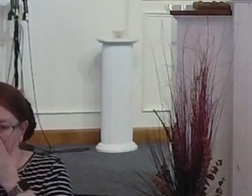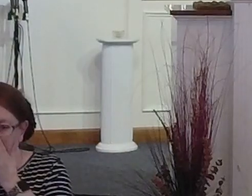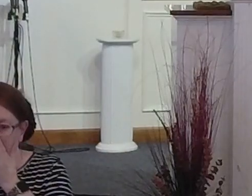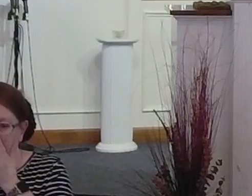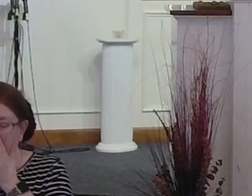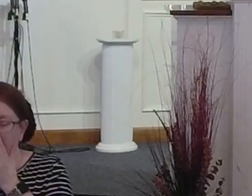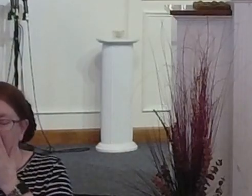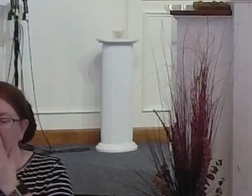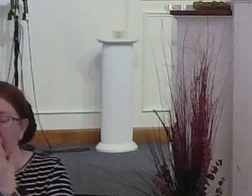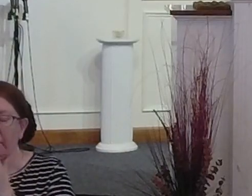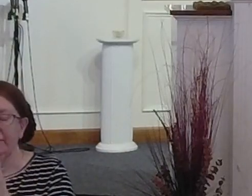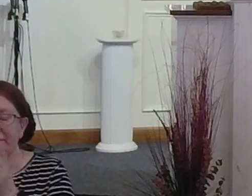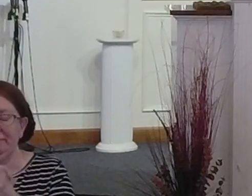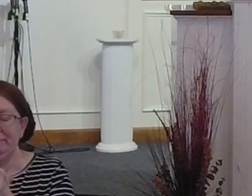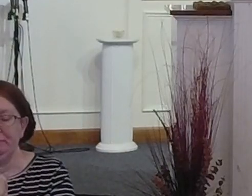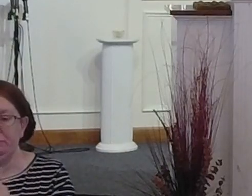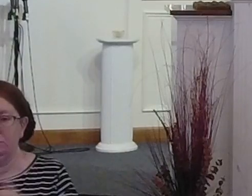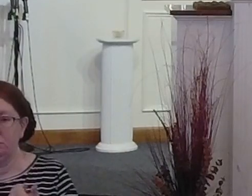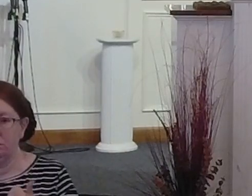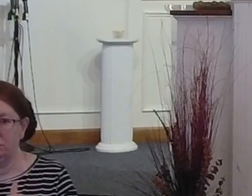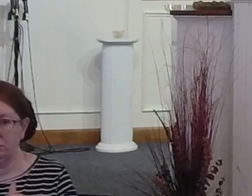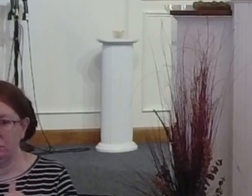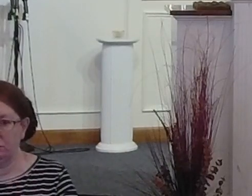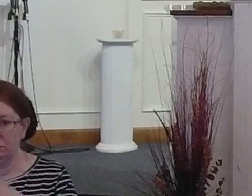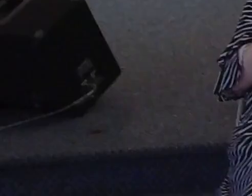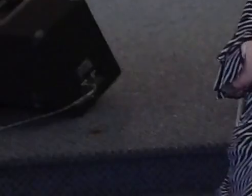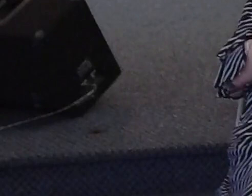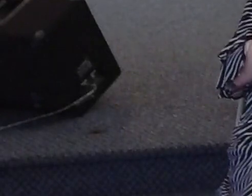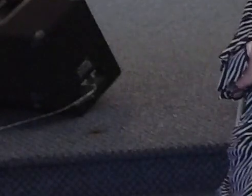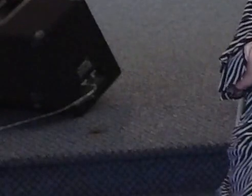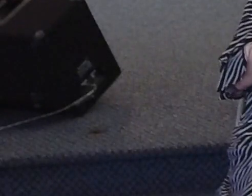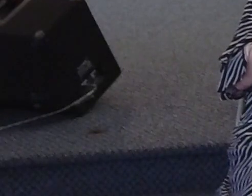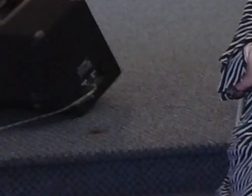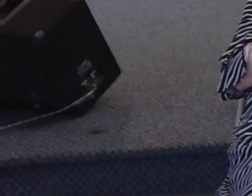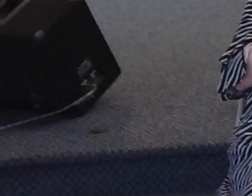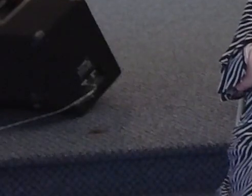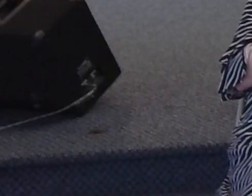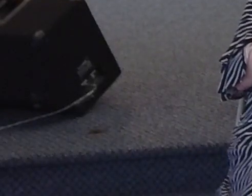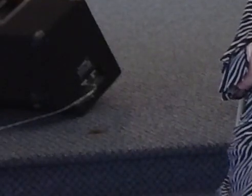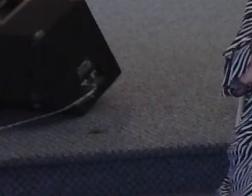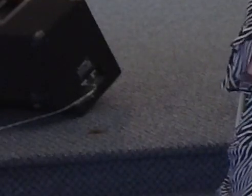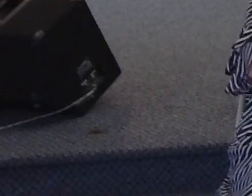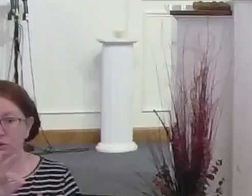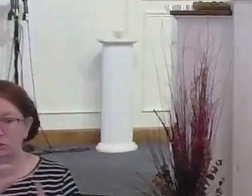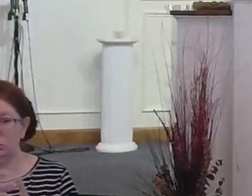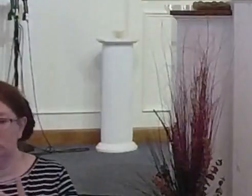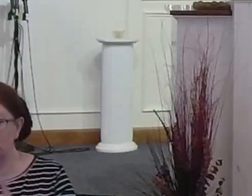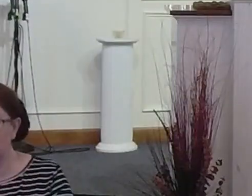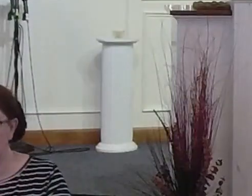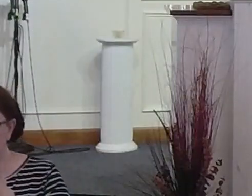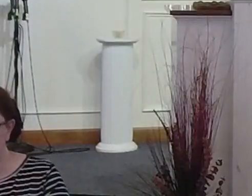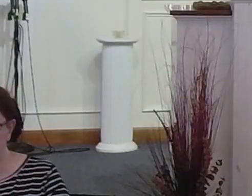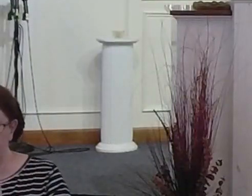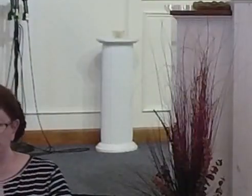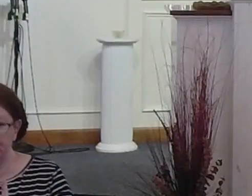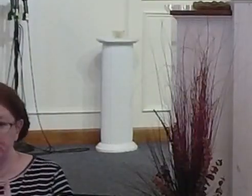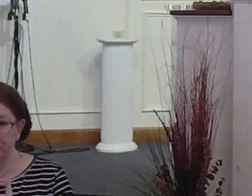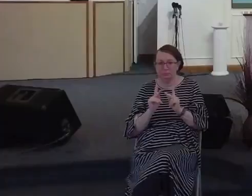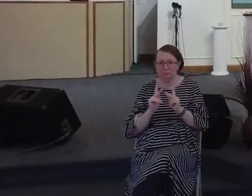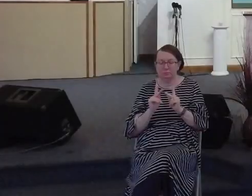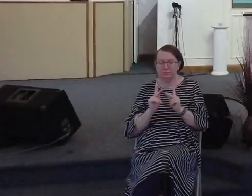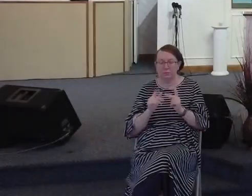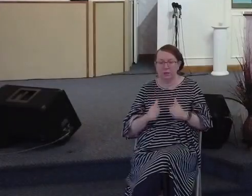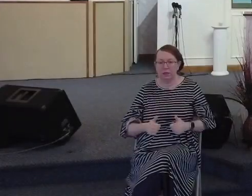Trató de hacer que el mundo volviera a sí mismo a través de la inundación. Sacó un pueblo elegido para llevar a cabo